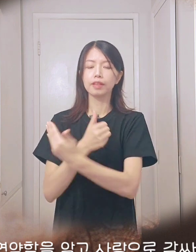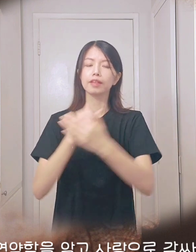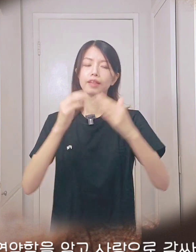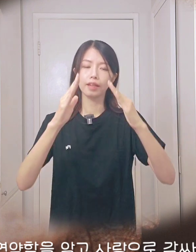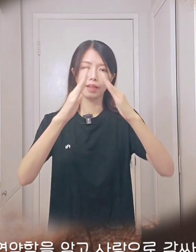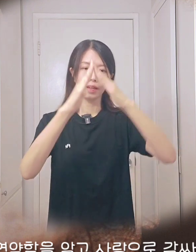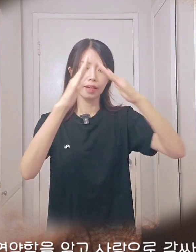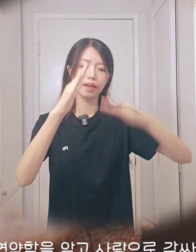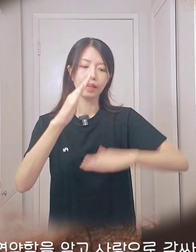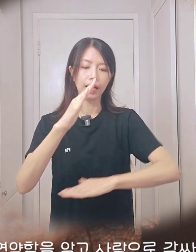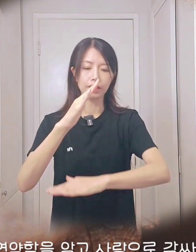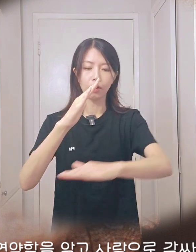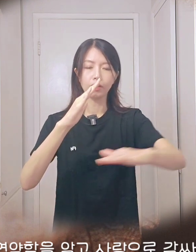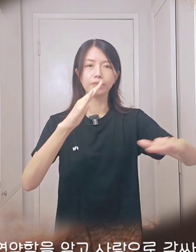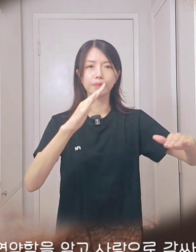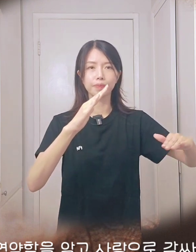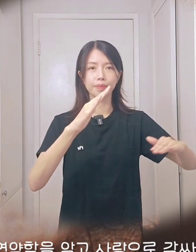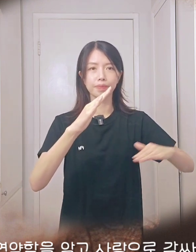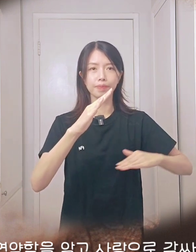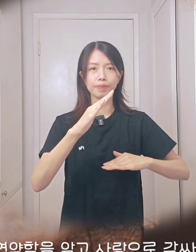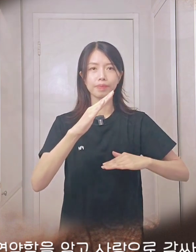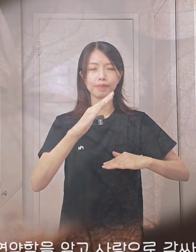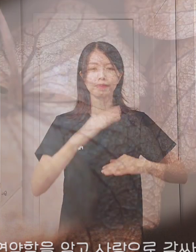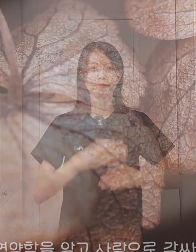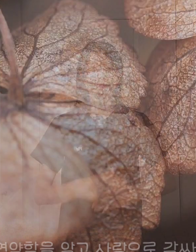감싸주는 가정.